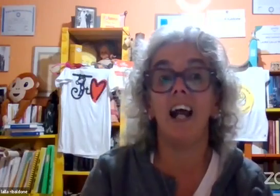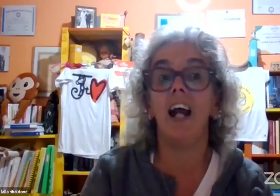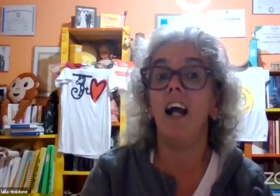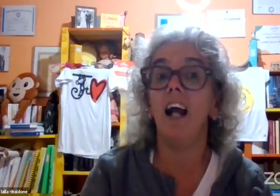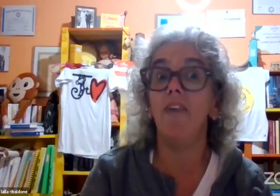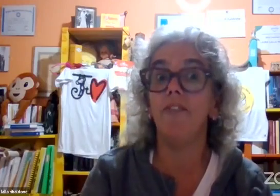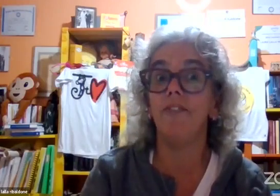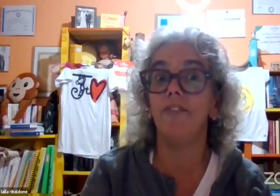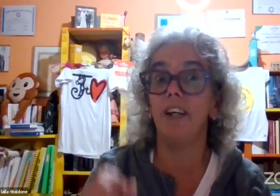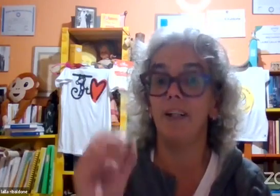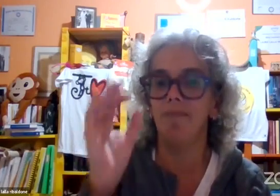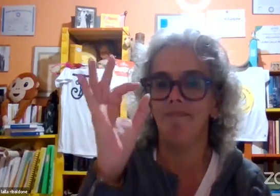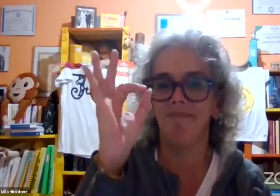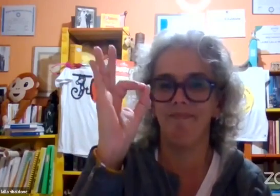lettera F,